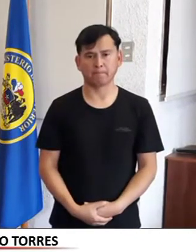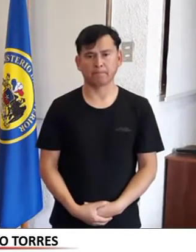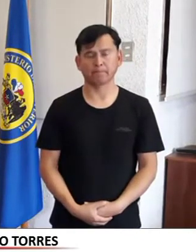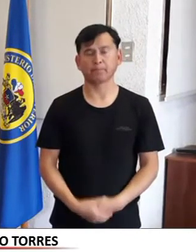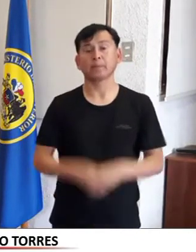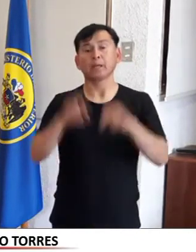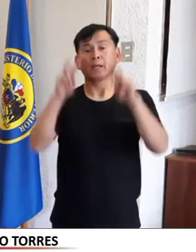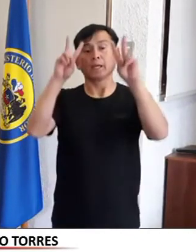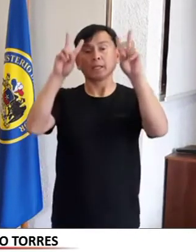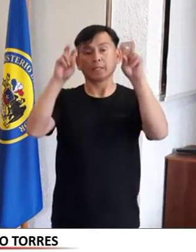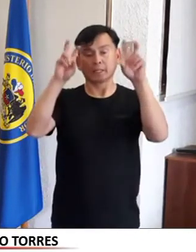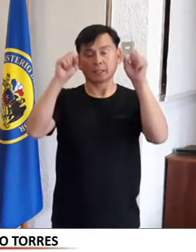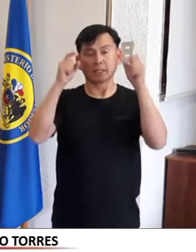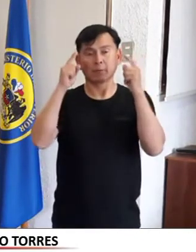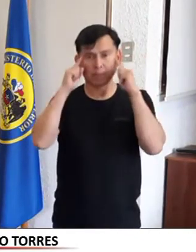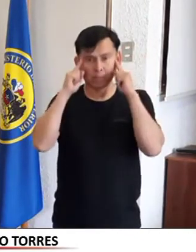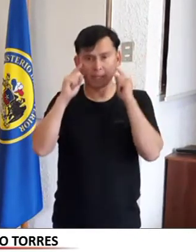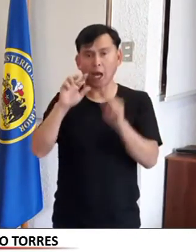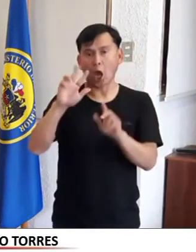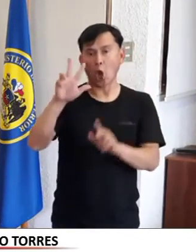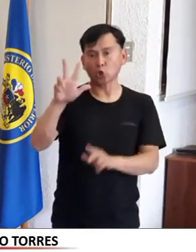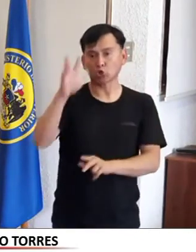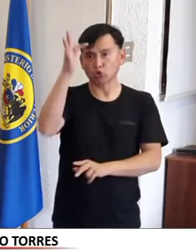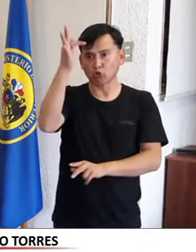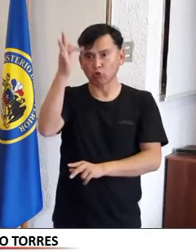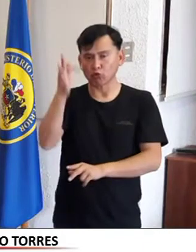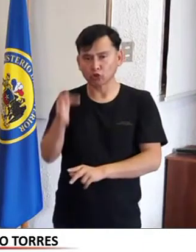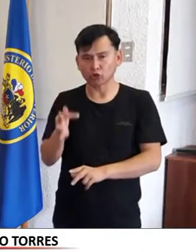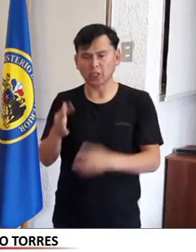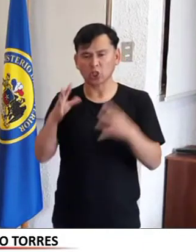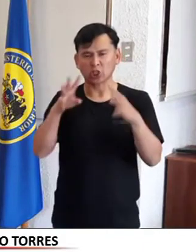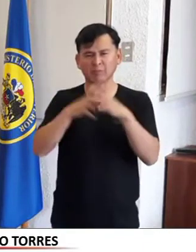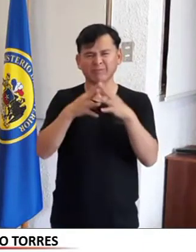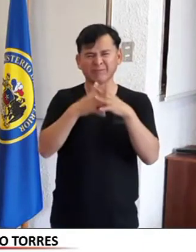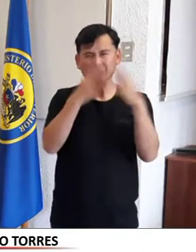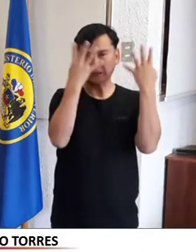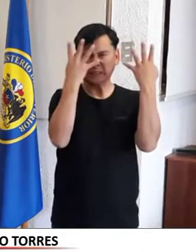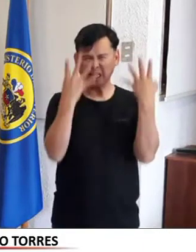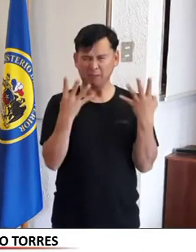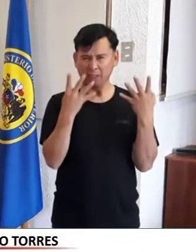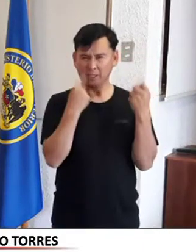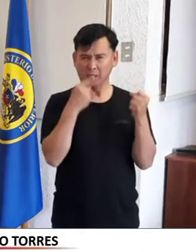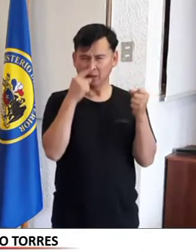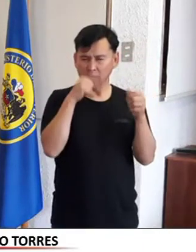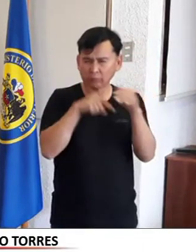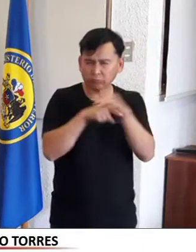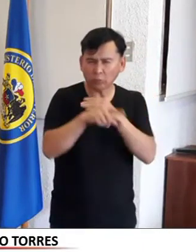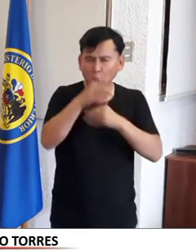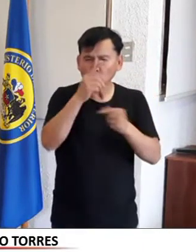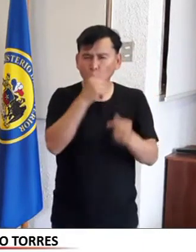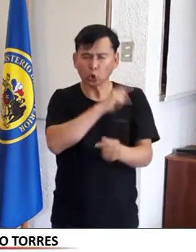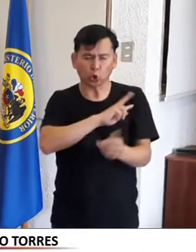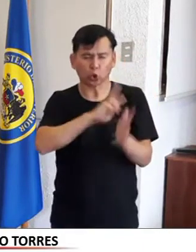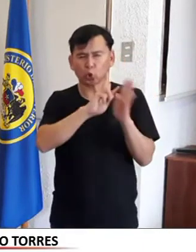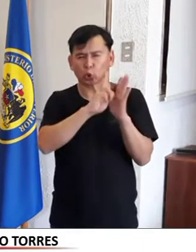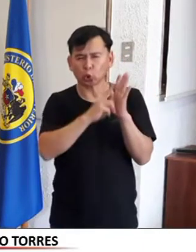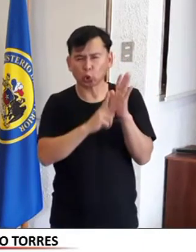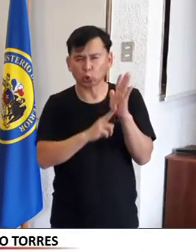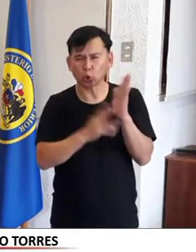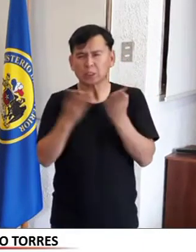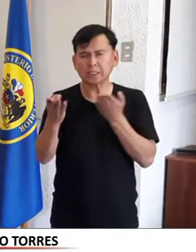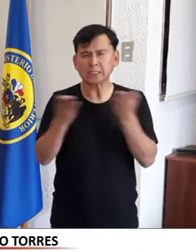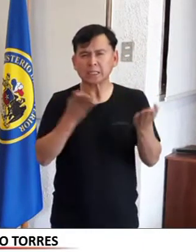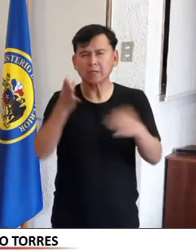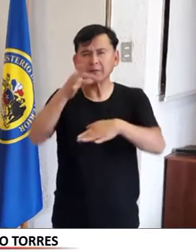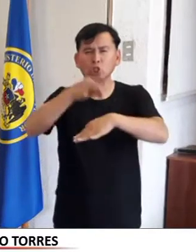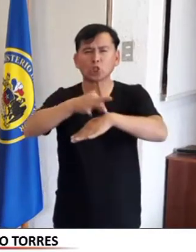Con respecto a las medidas de resguardo para 8 funcionarios de gendarmería que durante las últimas semanas tuvieron turnos de servicio en el servicio